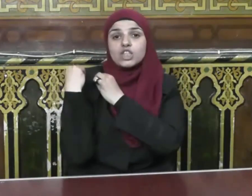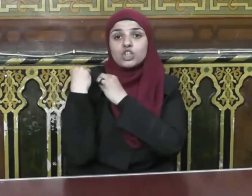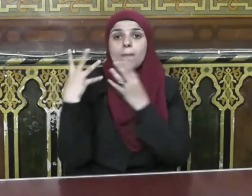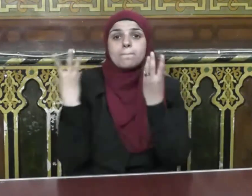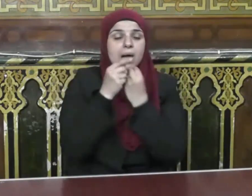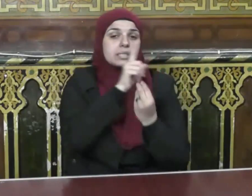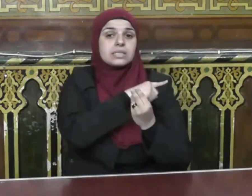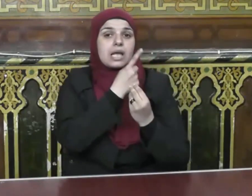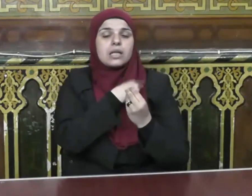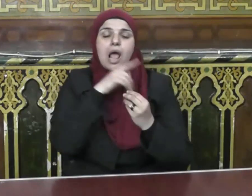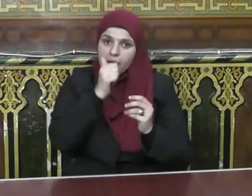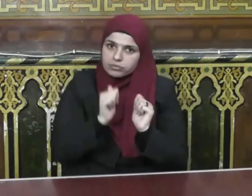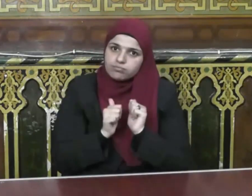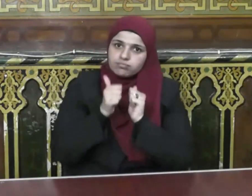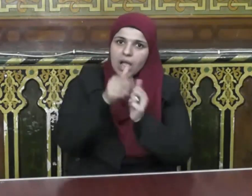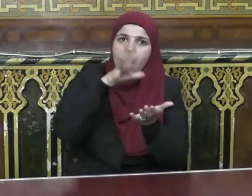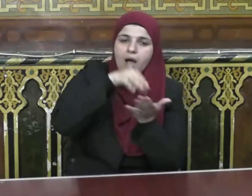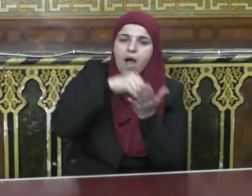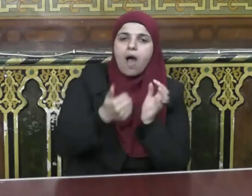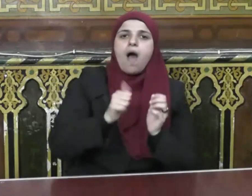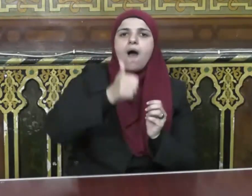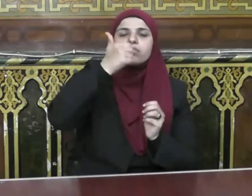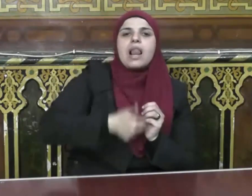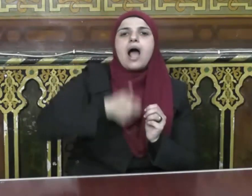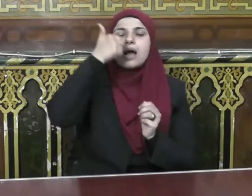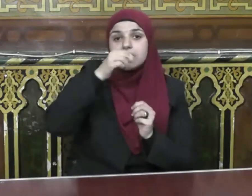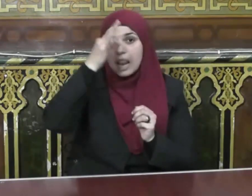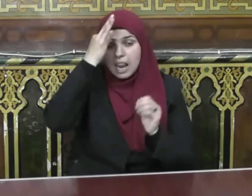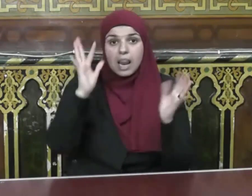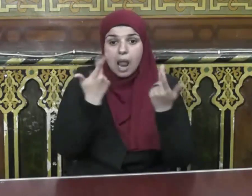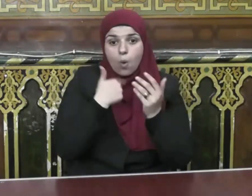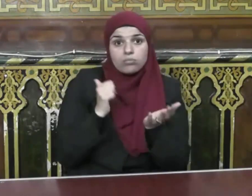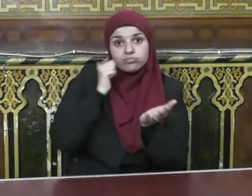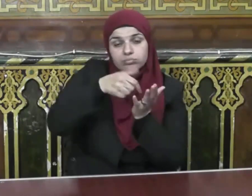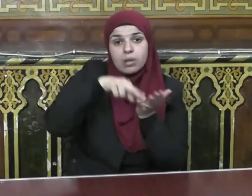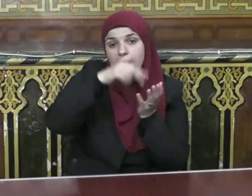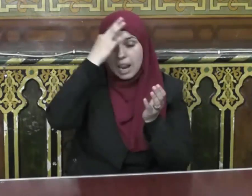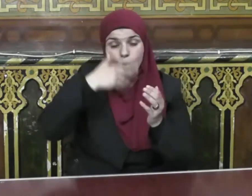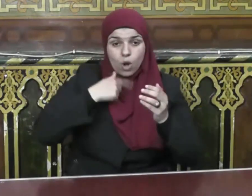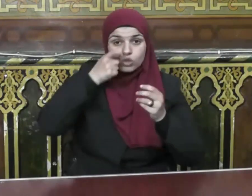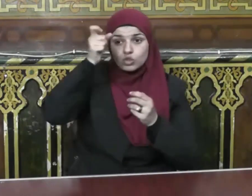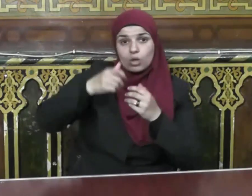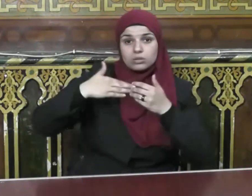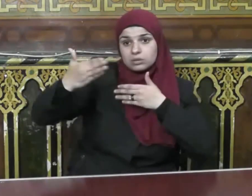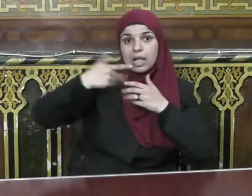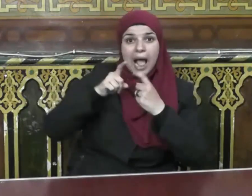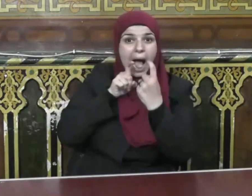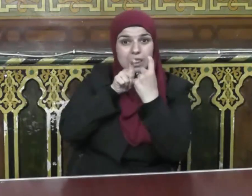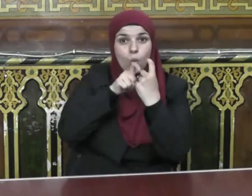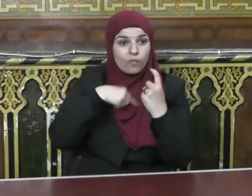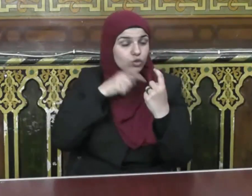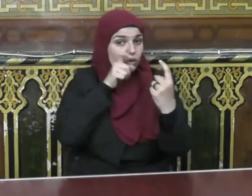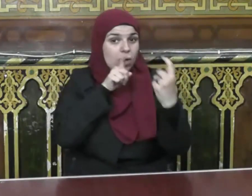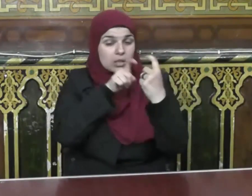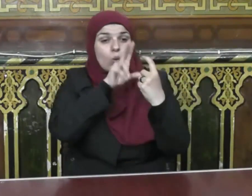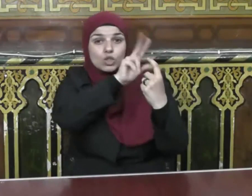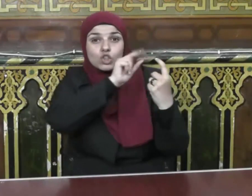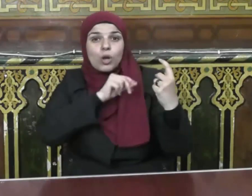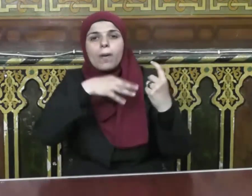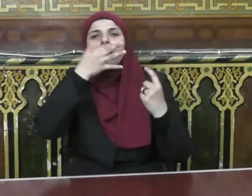السيئة، ادفع بالتي هي أحسن، فإذا الذي بينك وبينه عداوة كأنه ولي